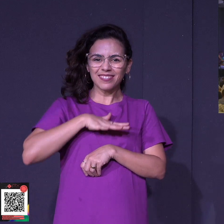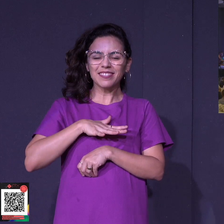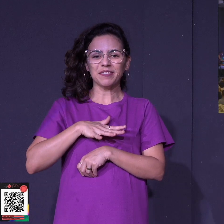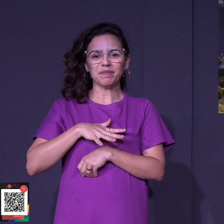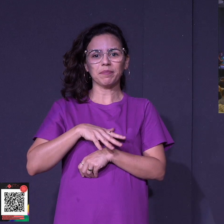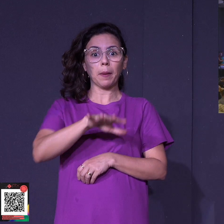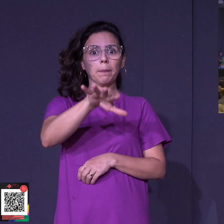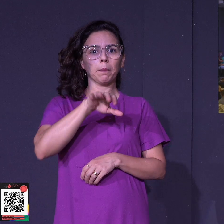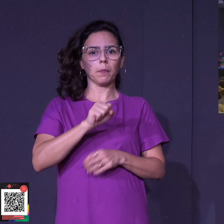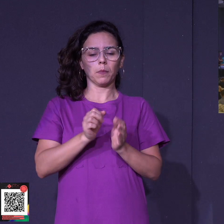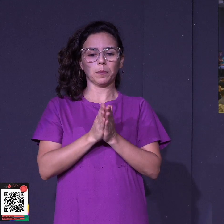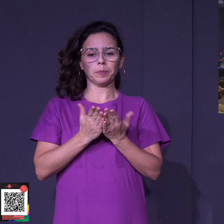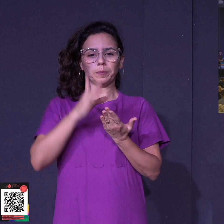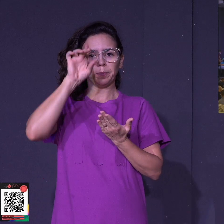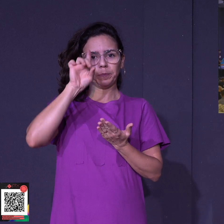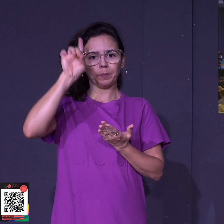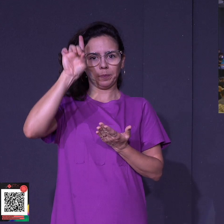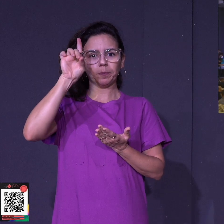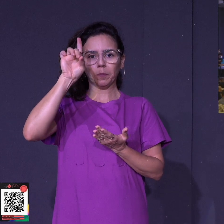capítulo 5.